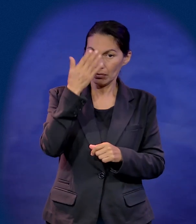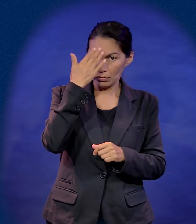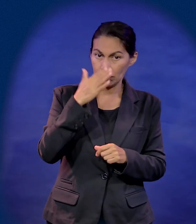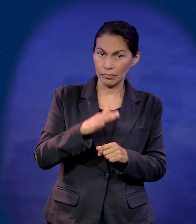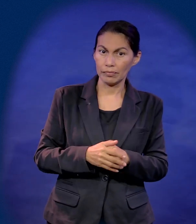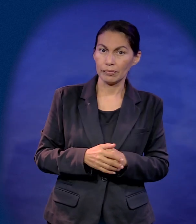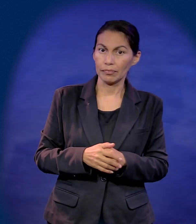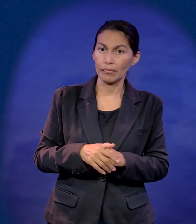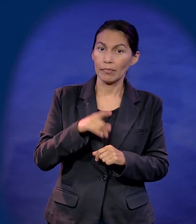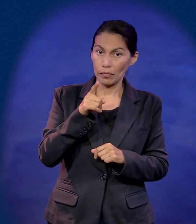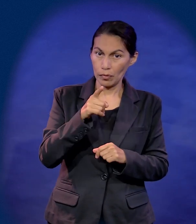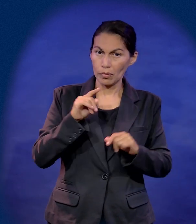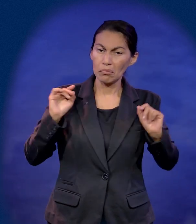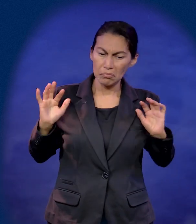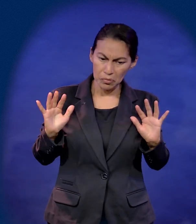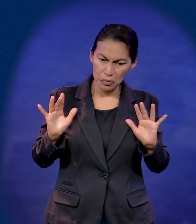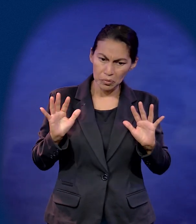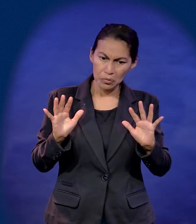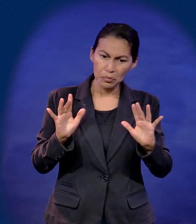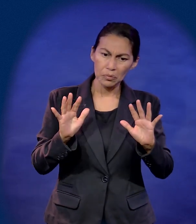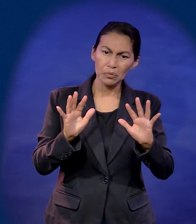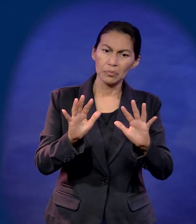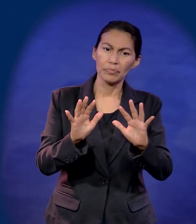No me digas cuál,